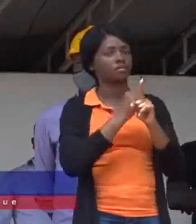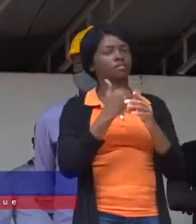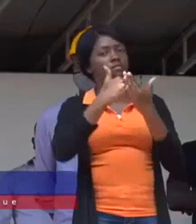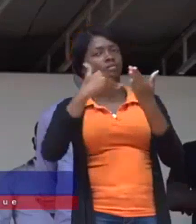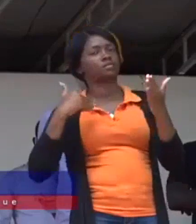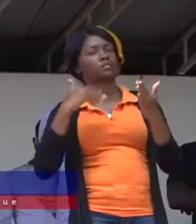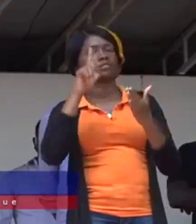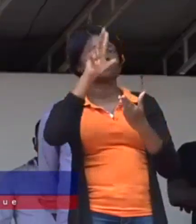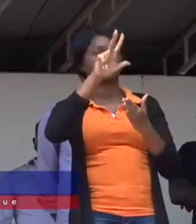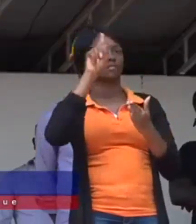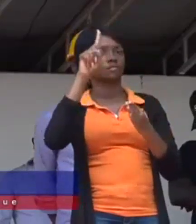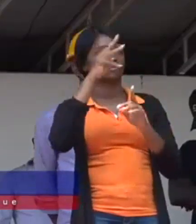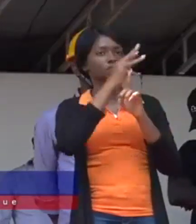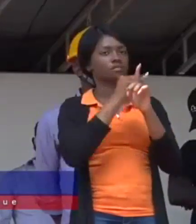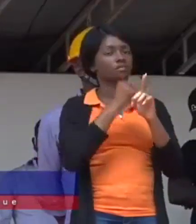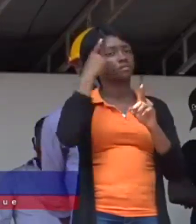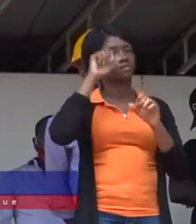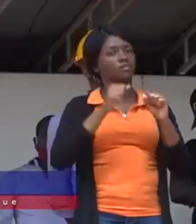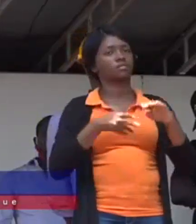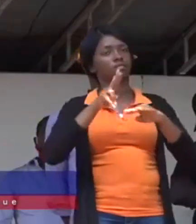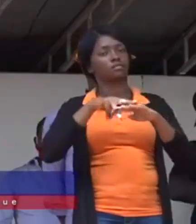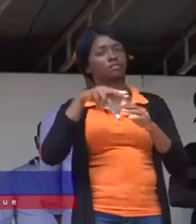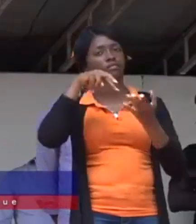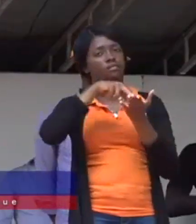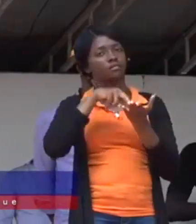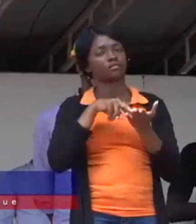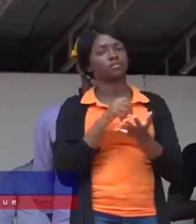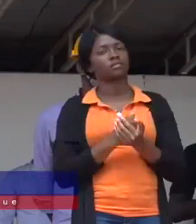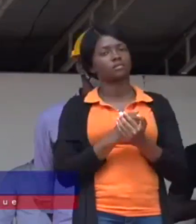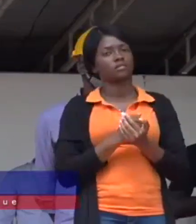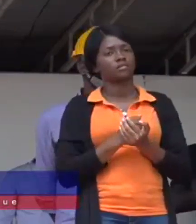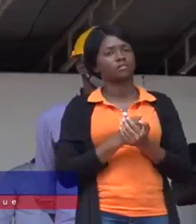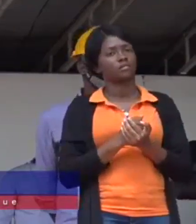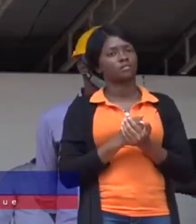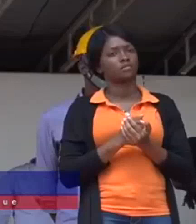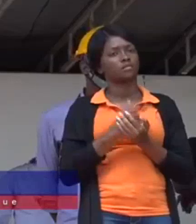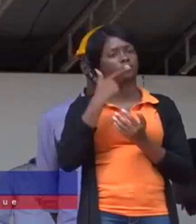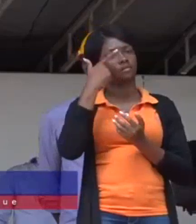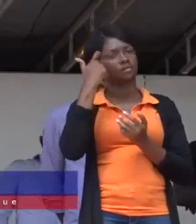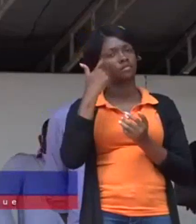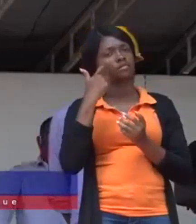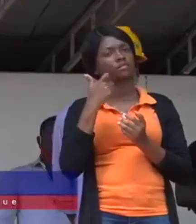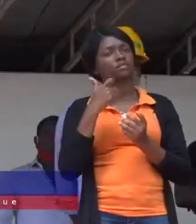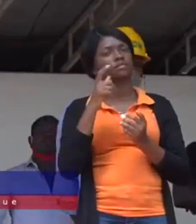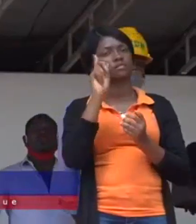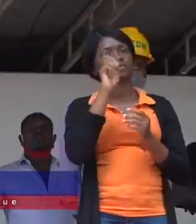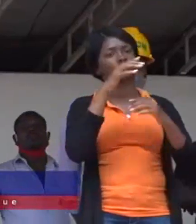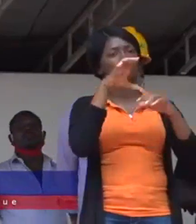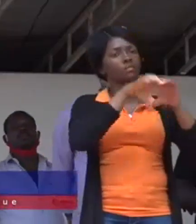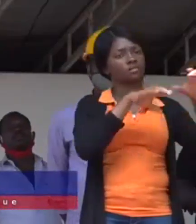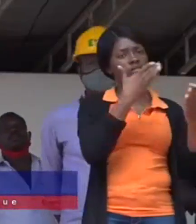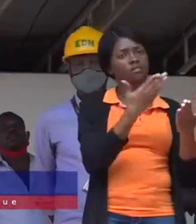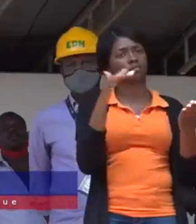pour nous comment nous allons remettre le sous-pied, parce que compagnie qui a fait téléphérique là, c'est deux seules compagnies qui font Jean